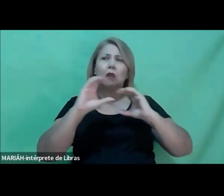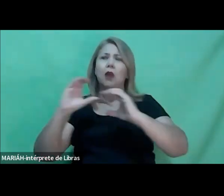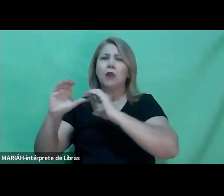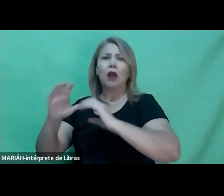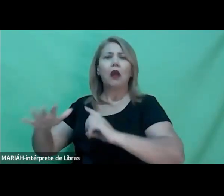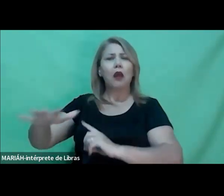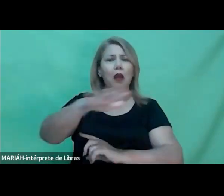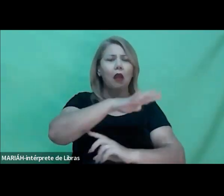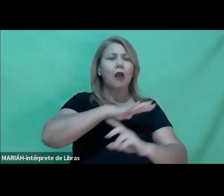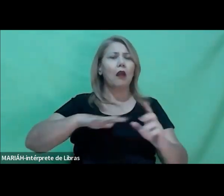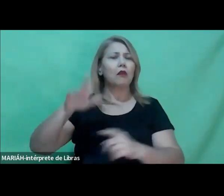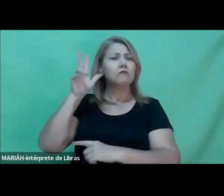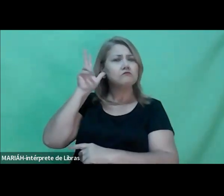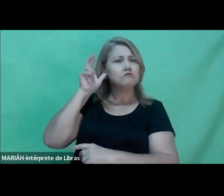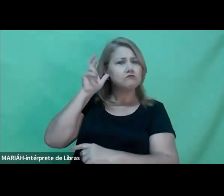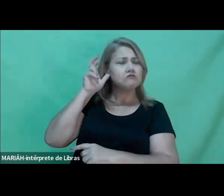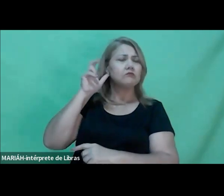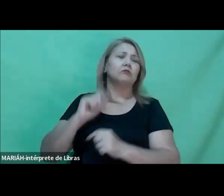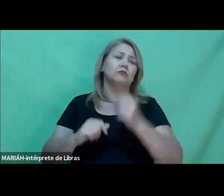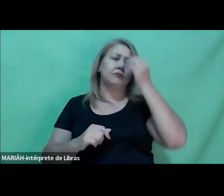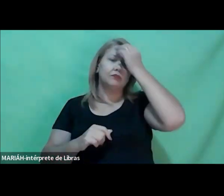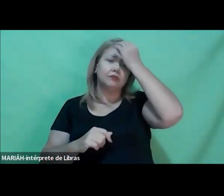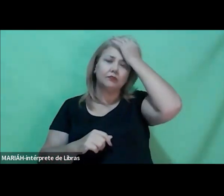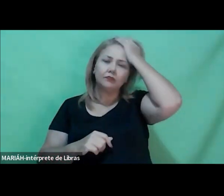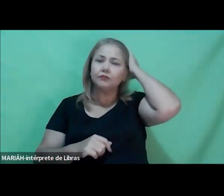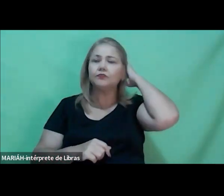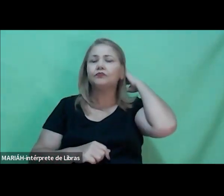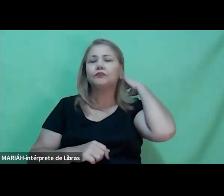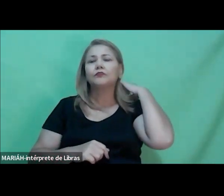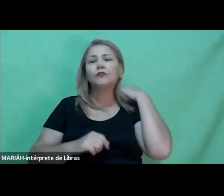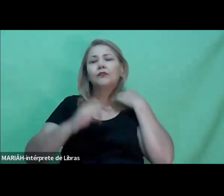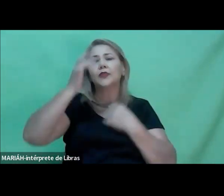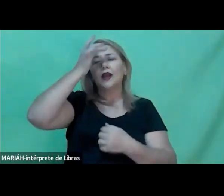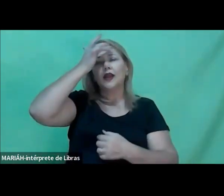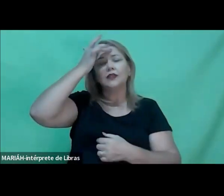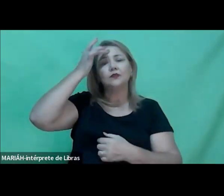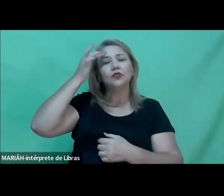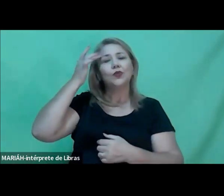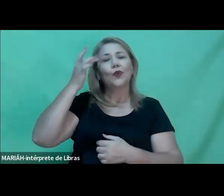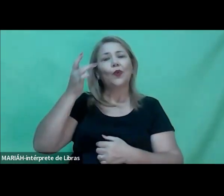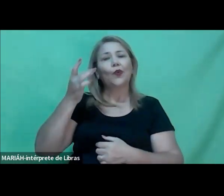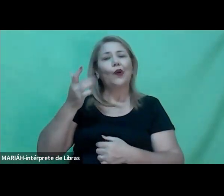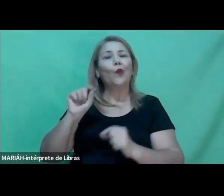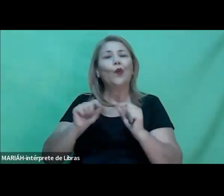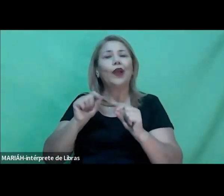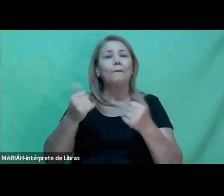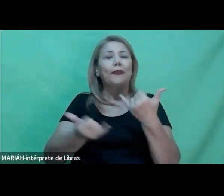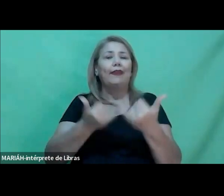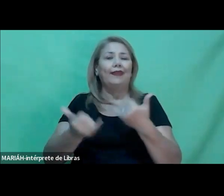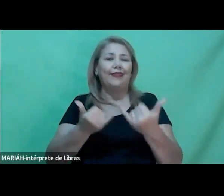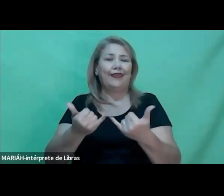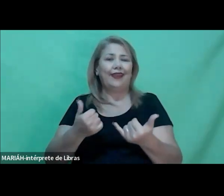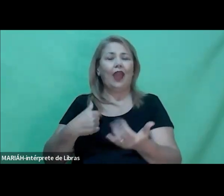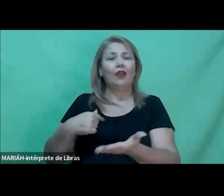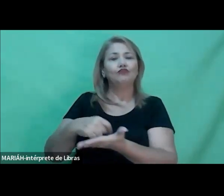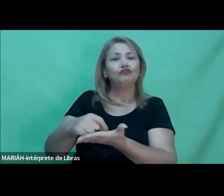escribía los chistes en la máquina Pero había chistes que tenían que ser descritos con posiciones